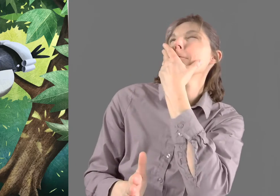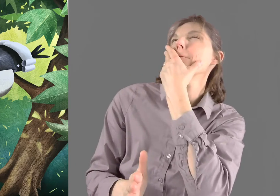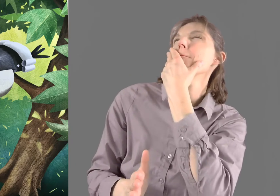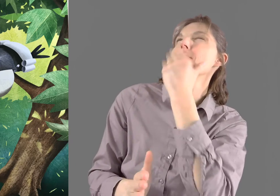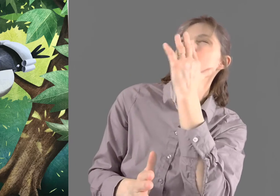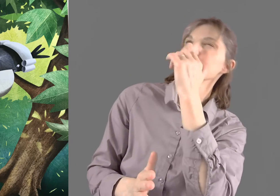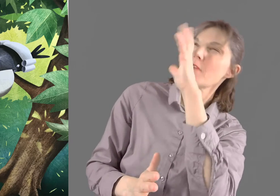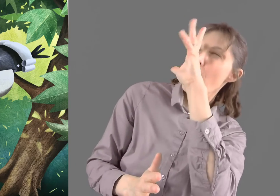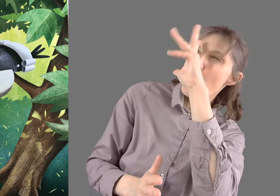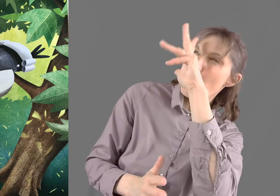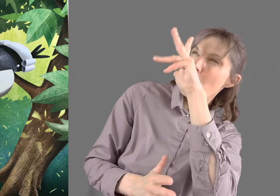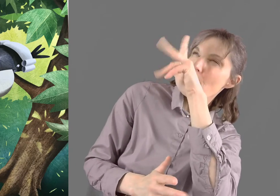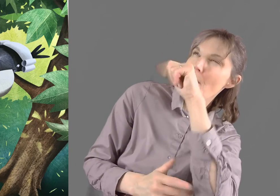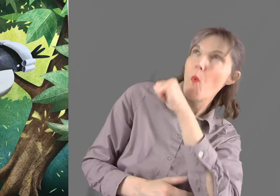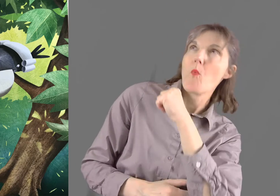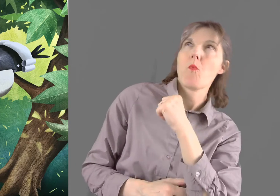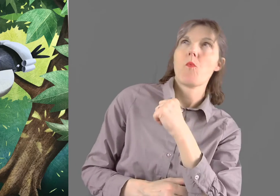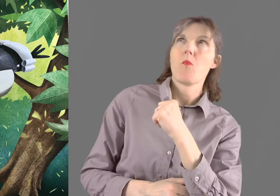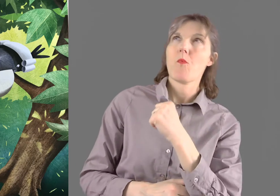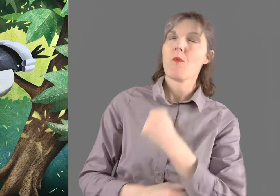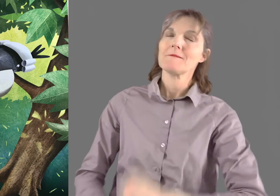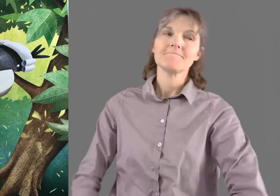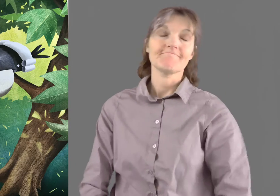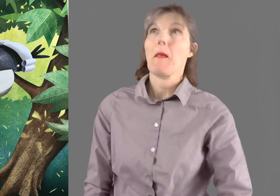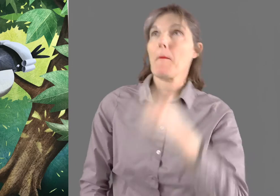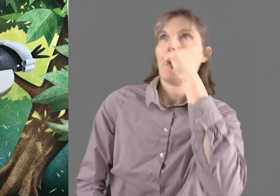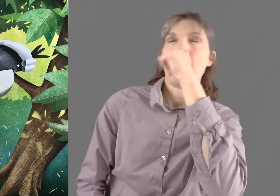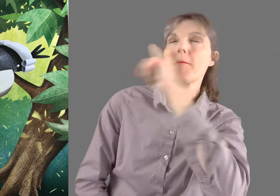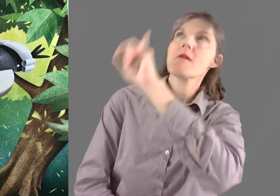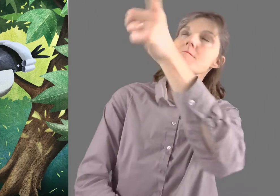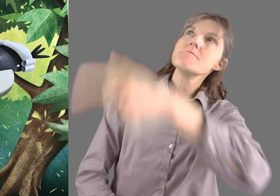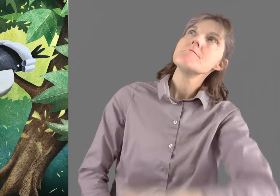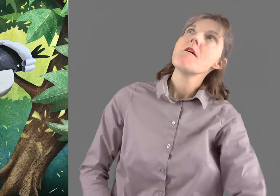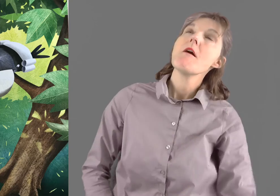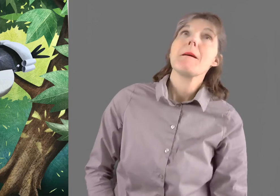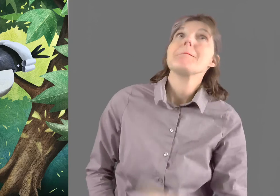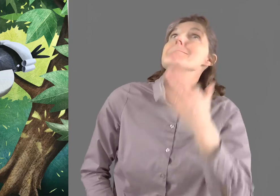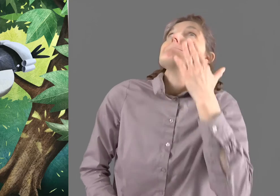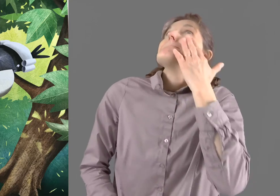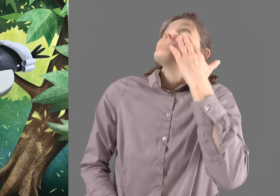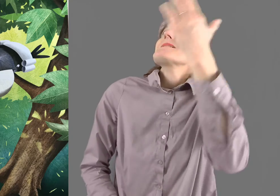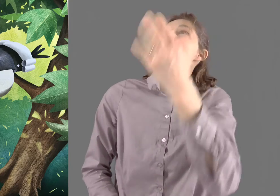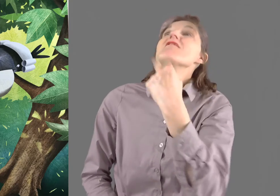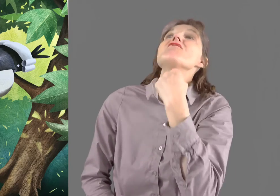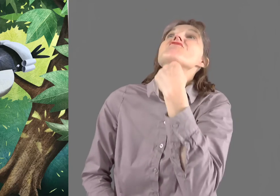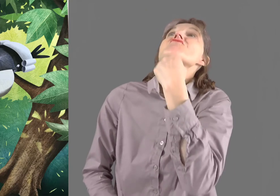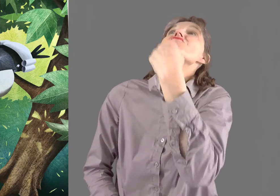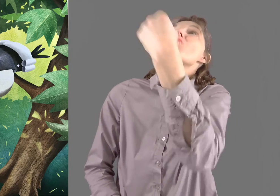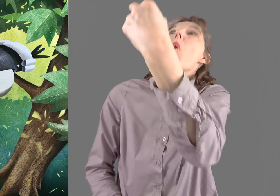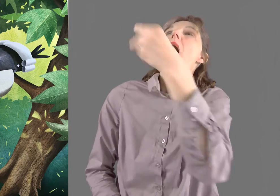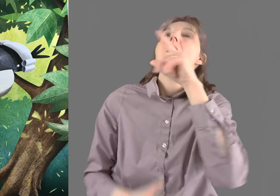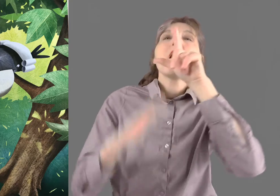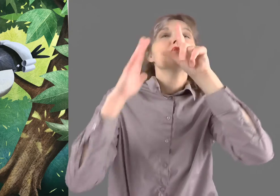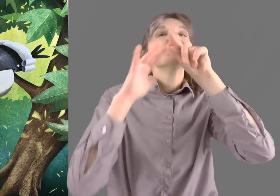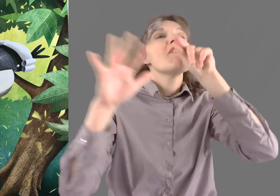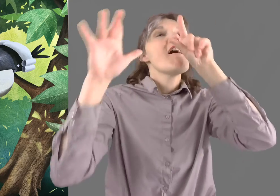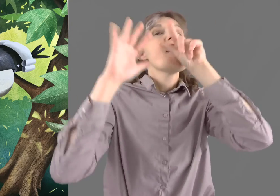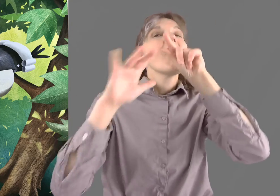me semblez beau. Sans mentir, si votre ramage se rapporte à